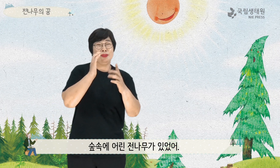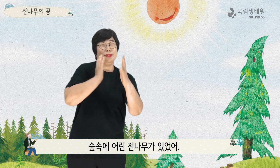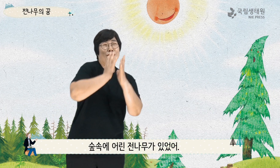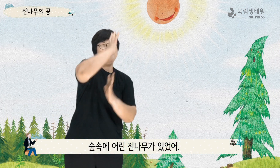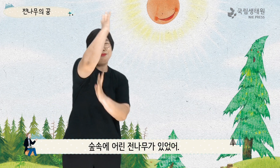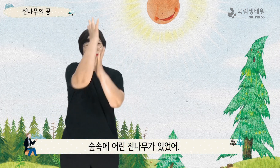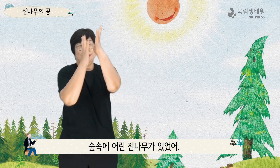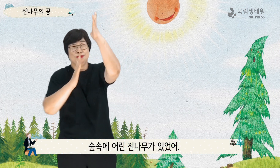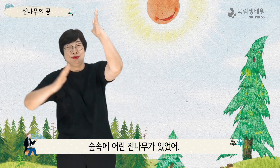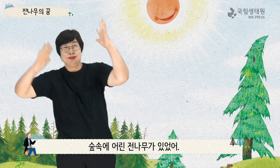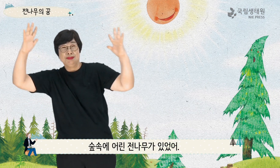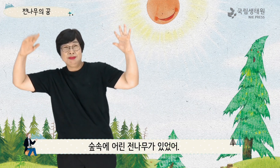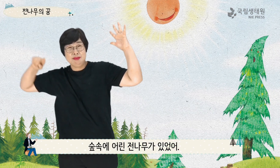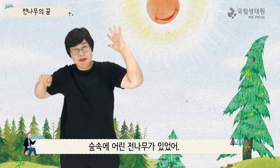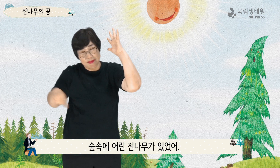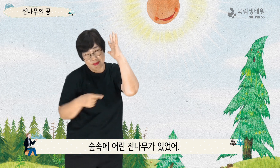숲속에 어린 전나무가 있었어.